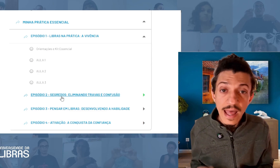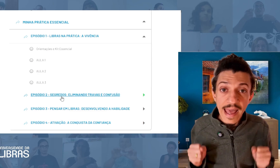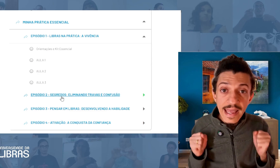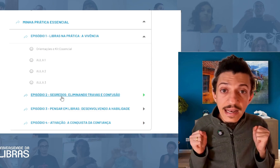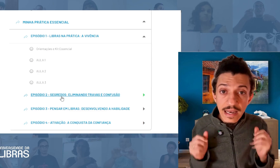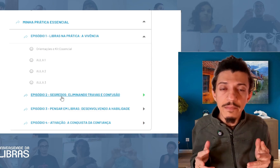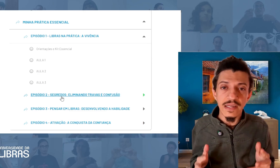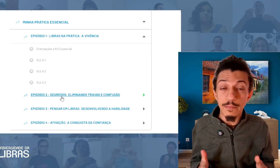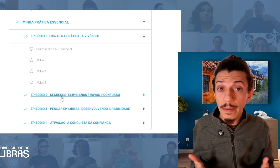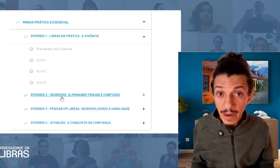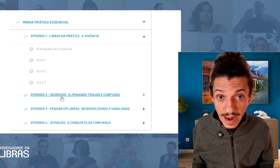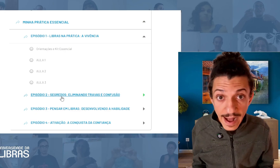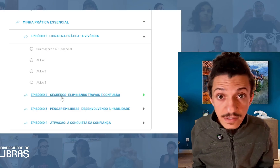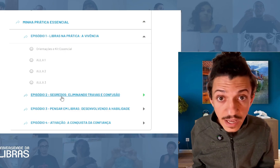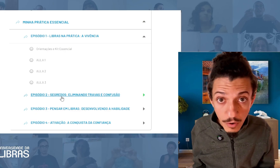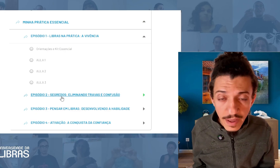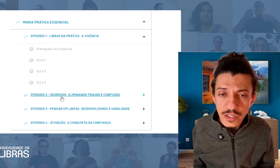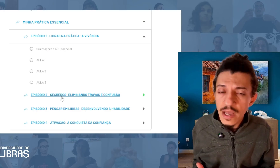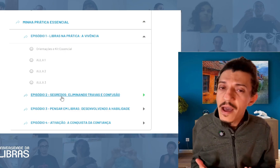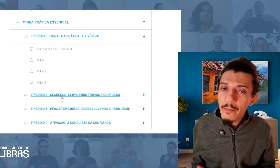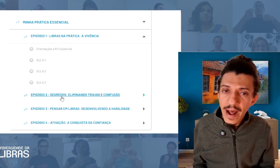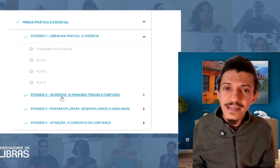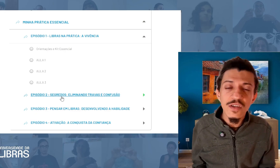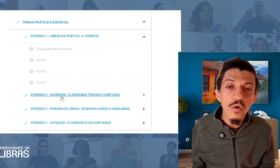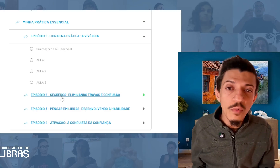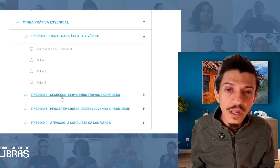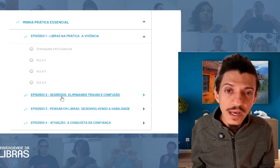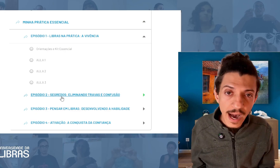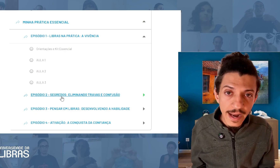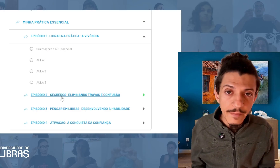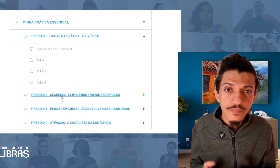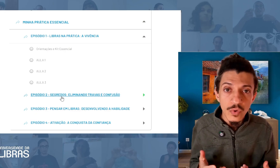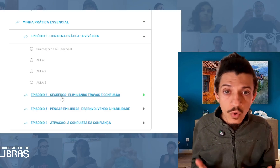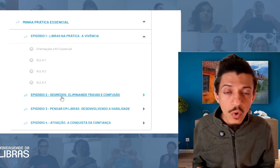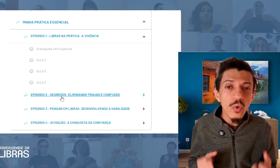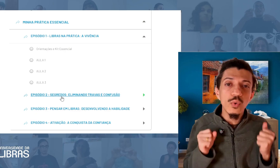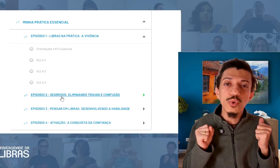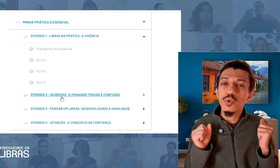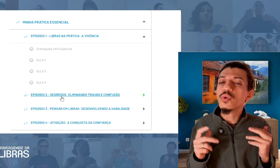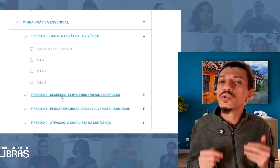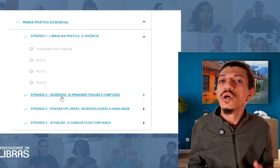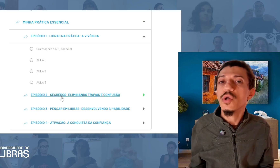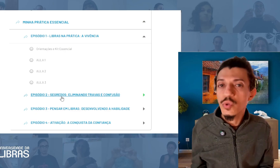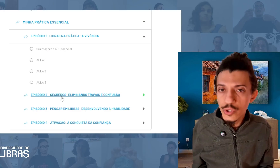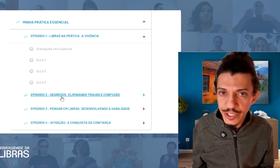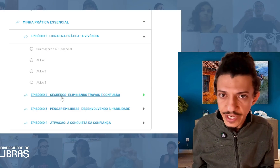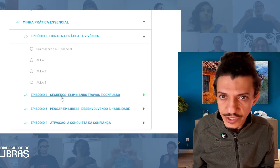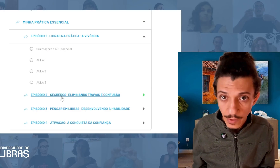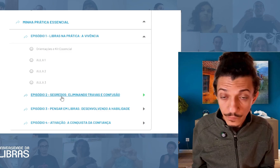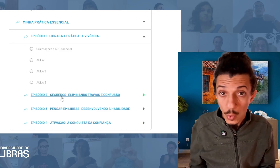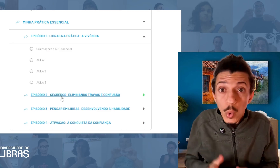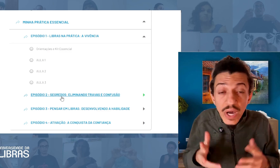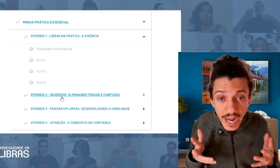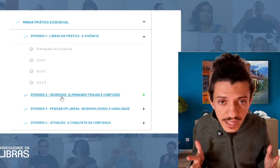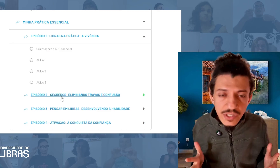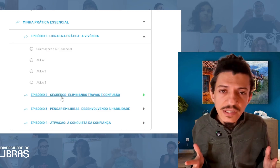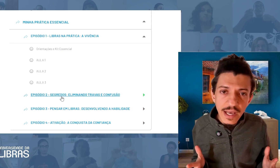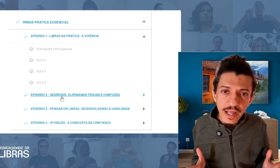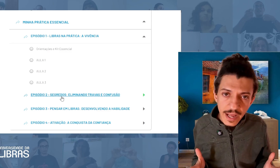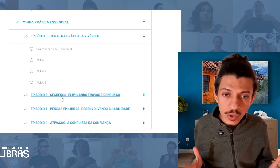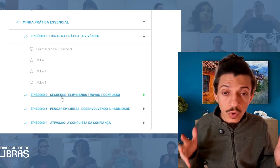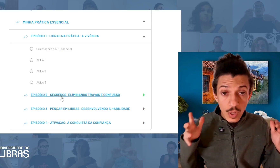sinalizando em Libras, preparados realmente para se comunicarem com os surdos no dia a dia. O